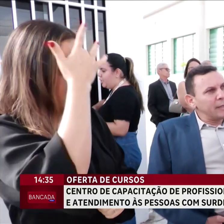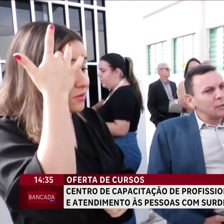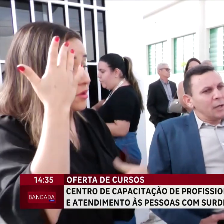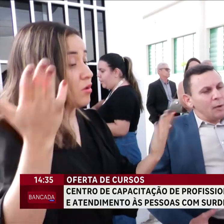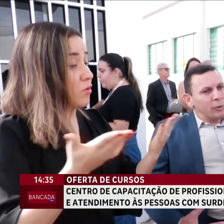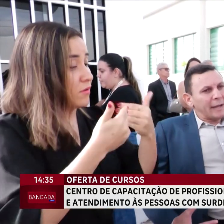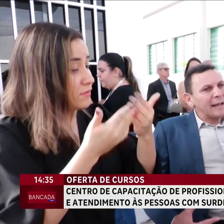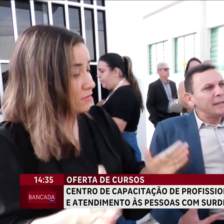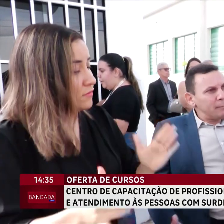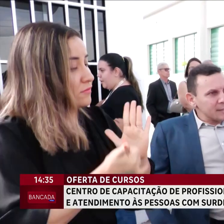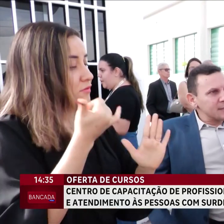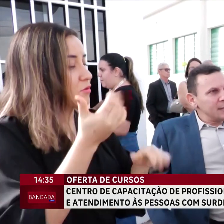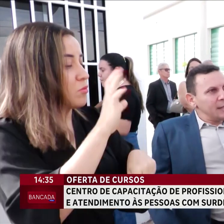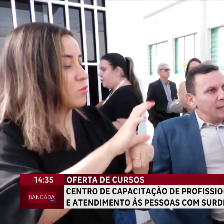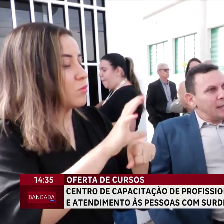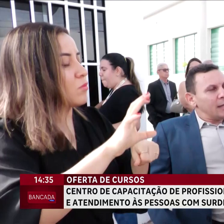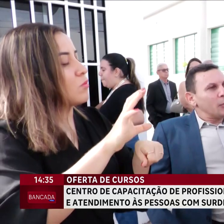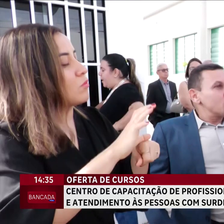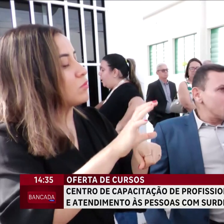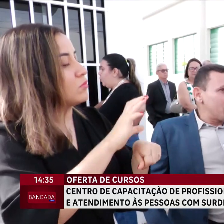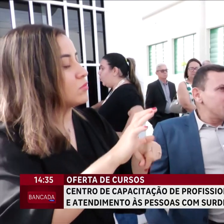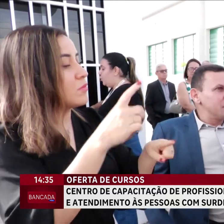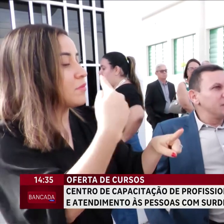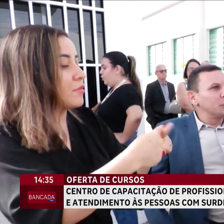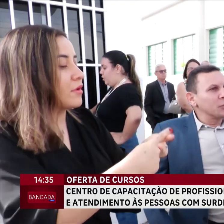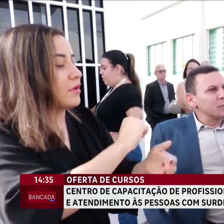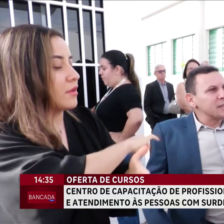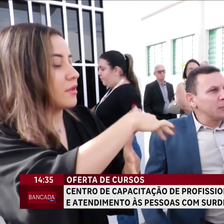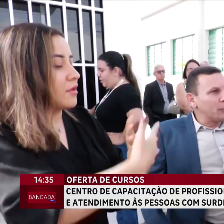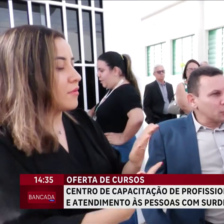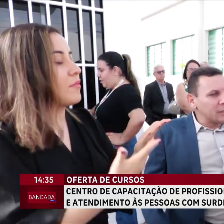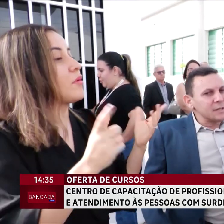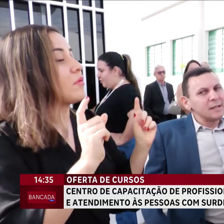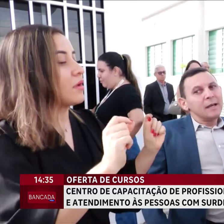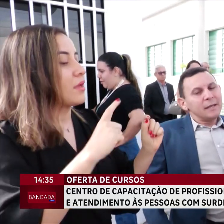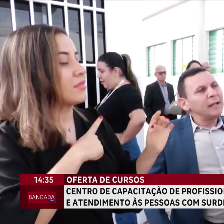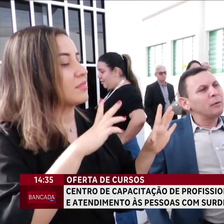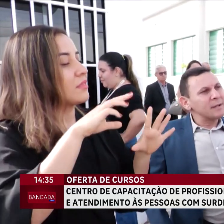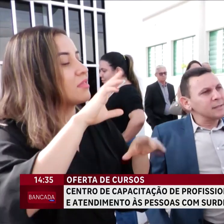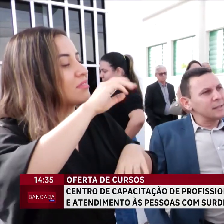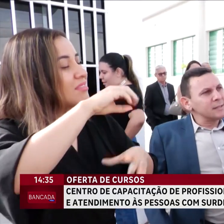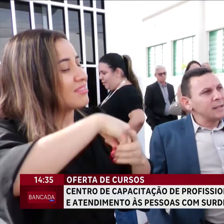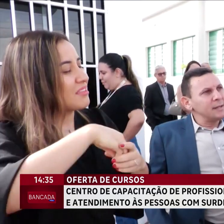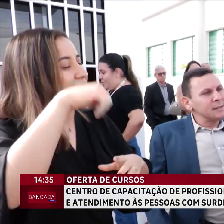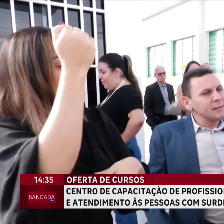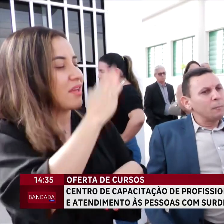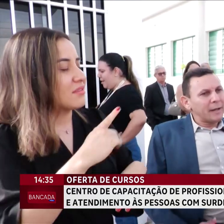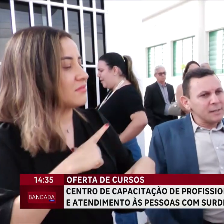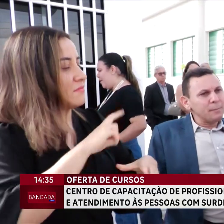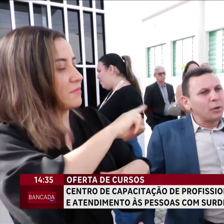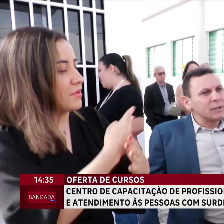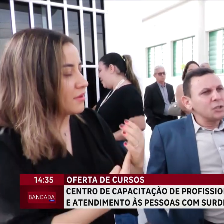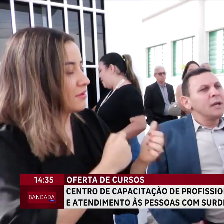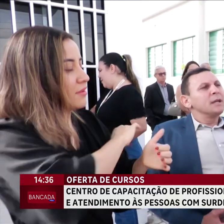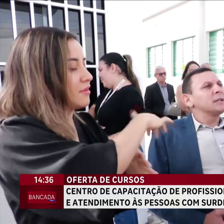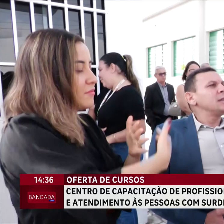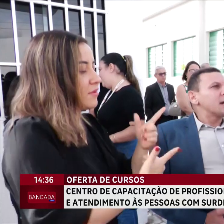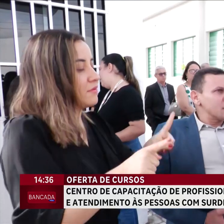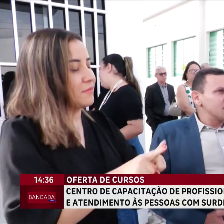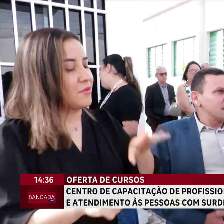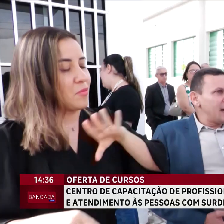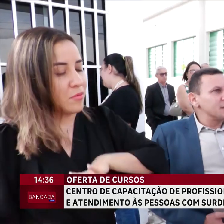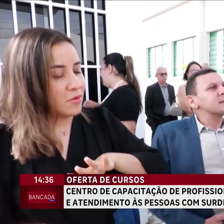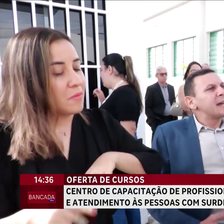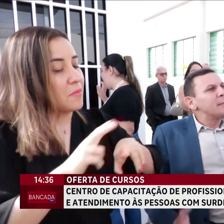cursos abertos, porque a Libras, nós somos um país bilíngue, nós temos a língua portuguesa e a língua brasileira de sinais. Então, para isso é importante que